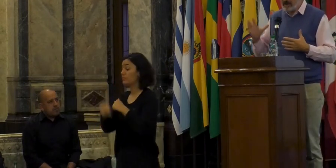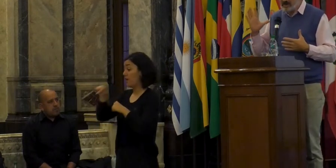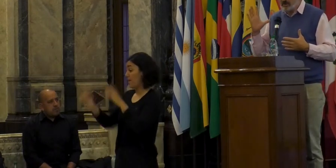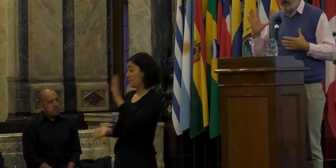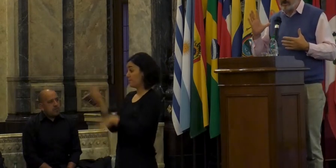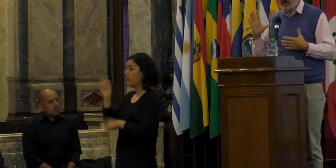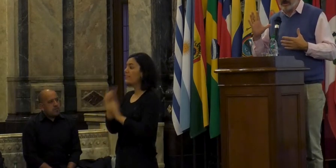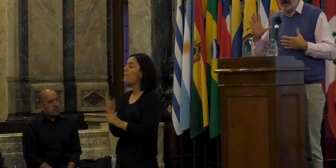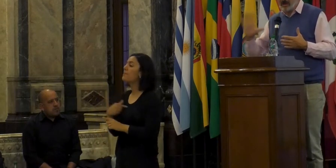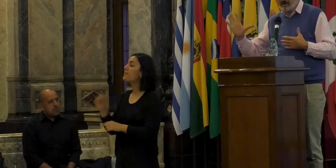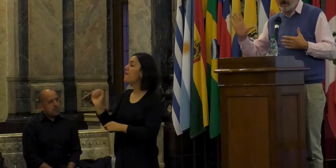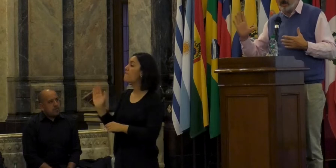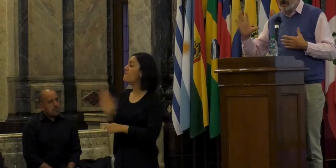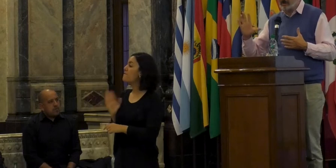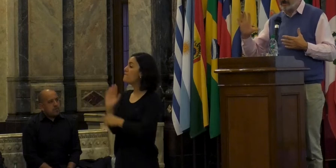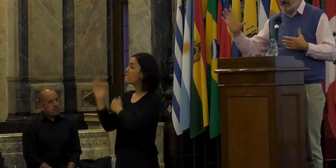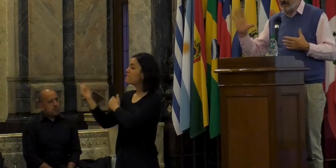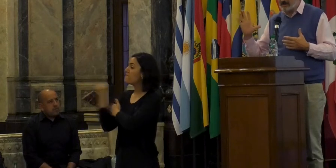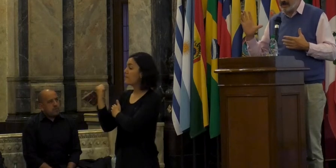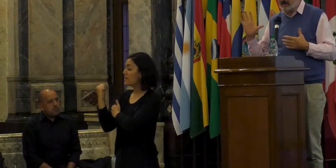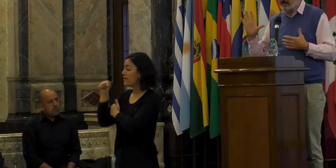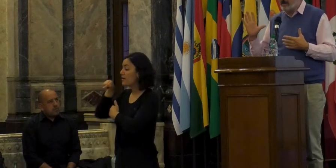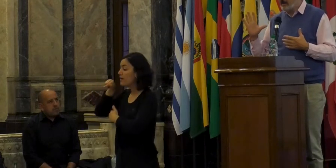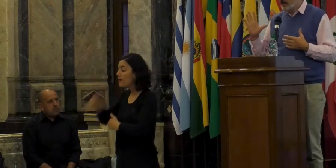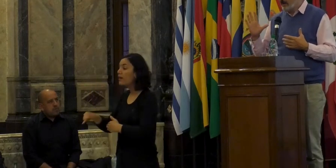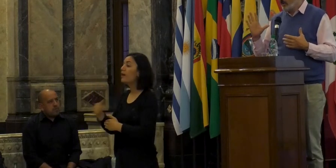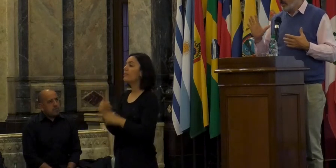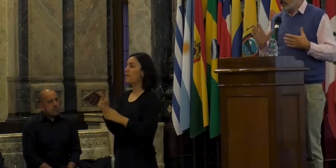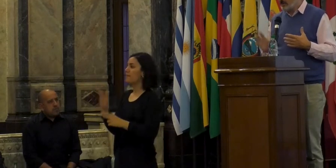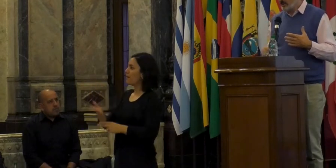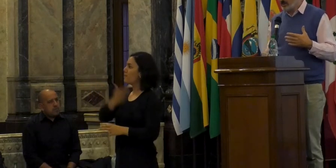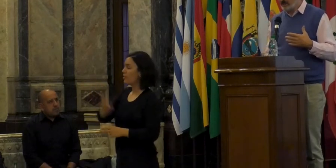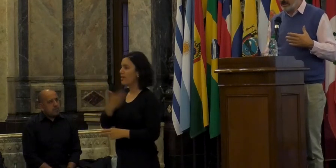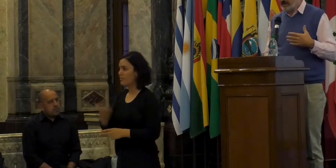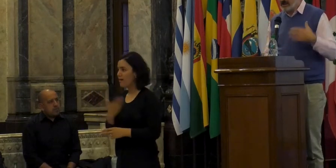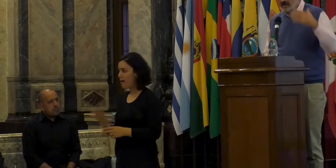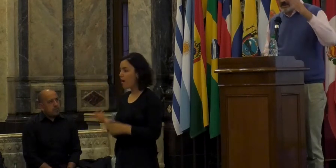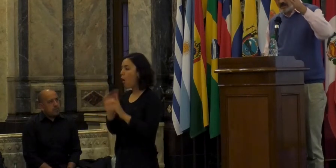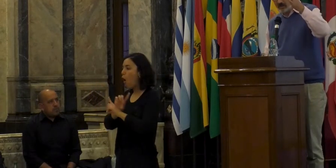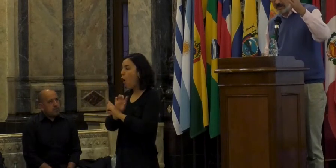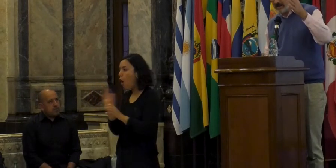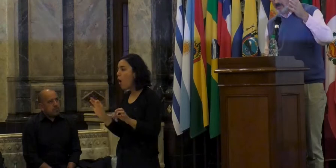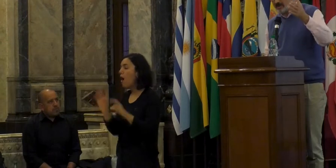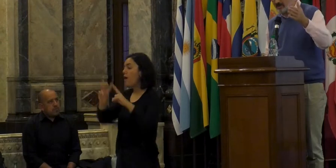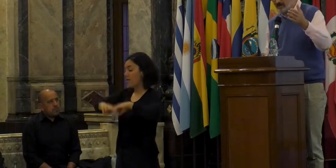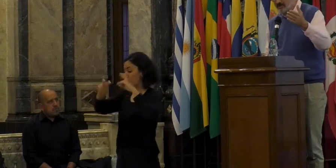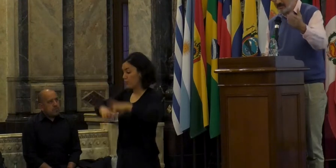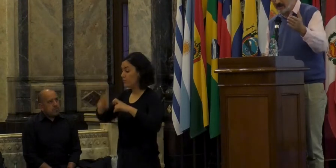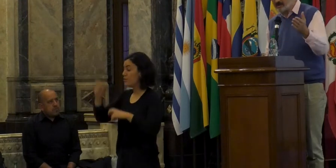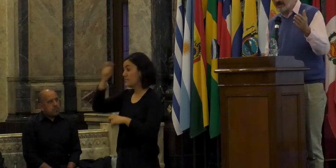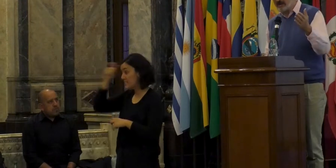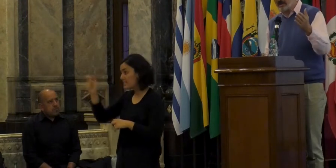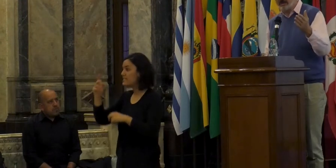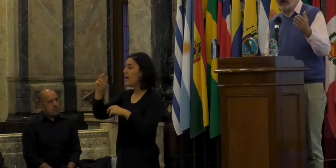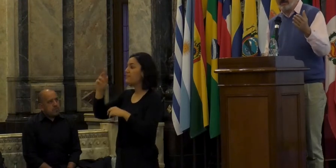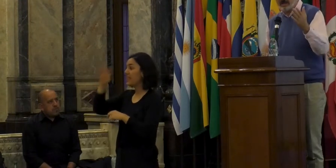los feminismos, que reclamaban también una cosa transversal, o los estudios de ciencia y tecnología que mencionó don